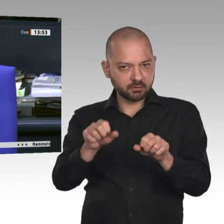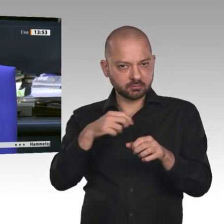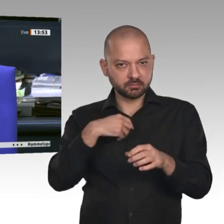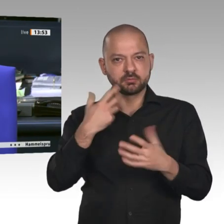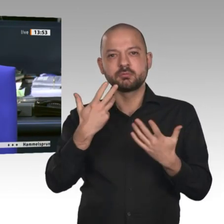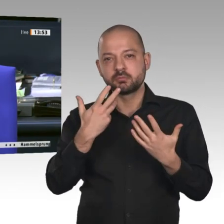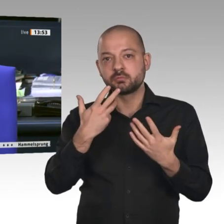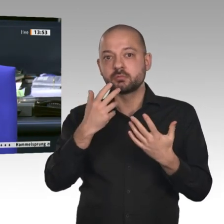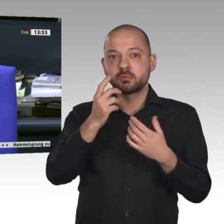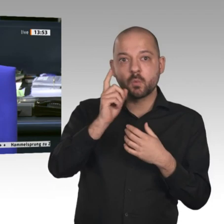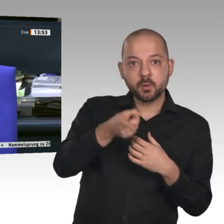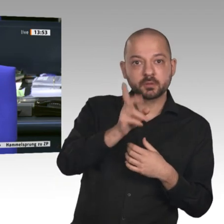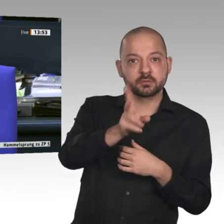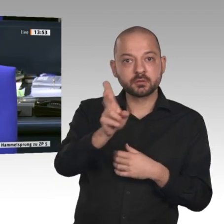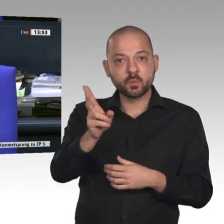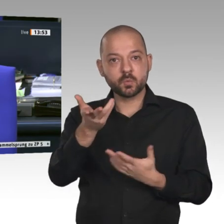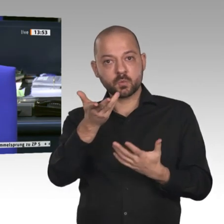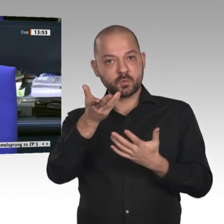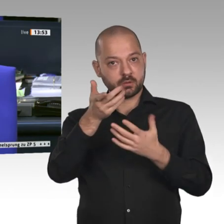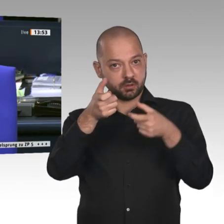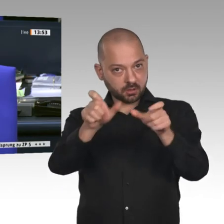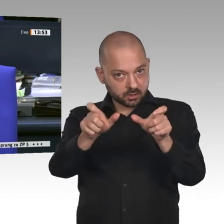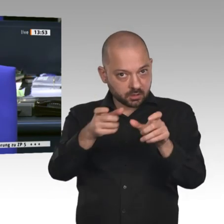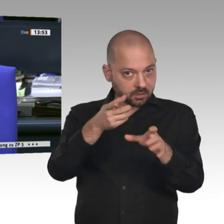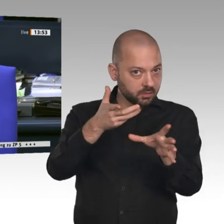an dieser Abstimmung teilzunehmen.